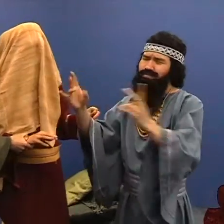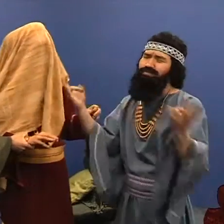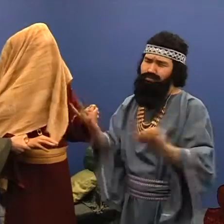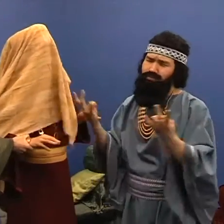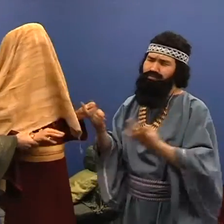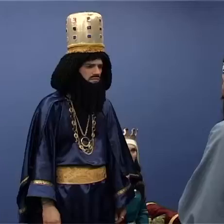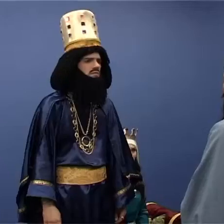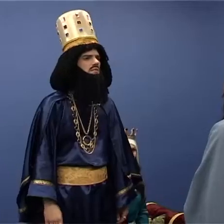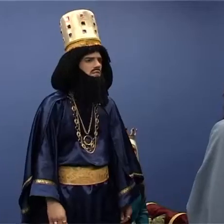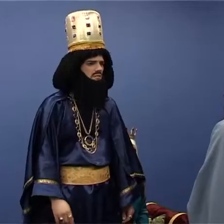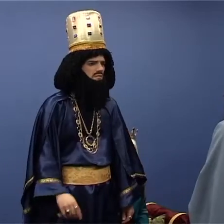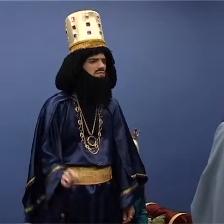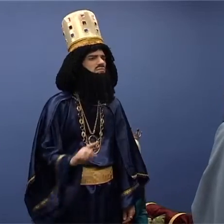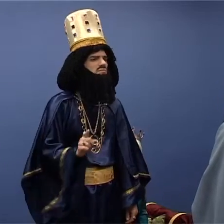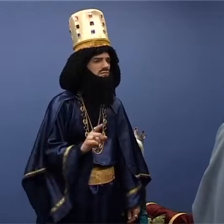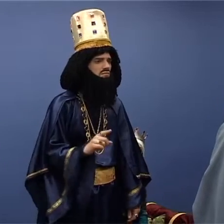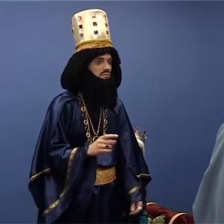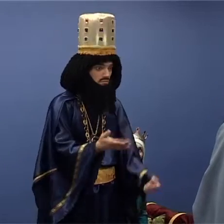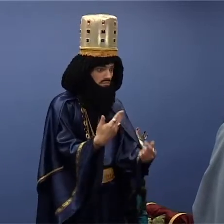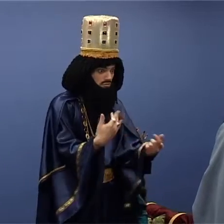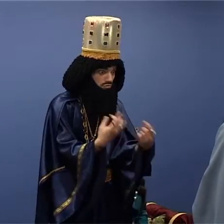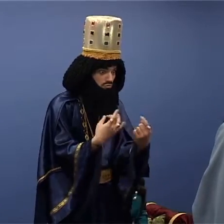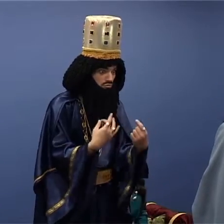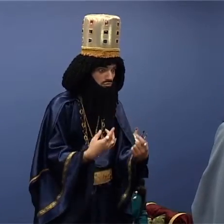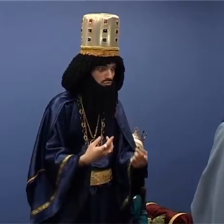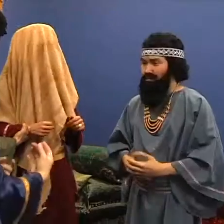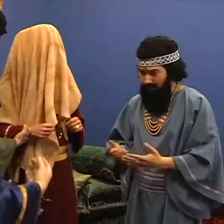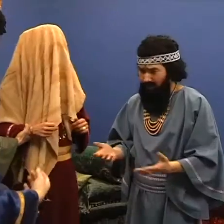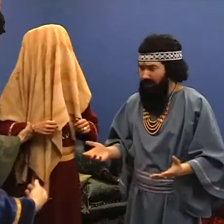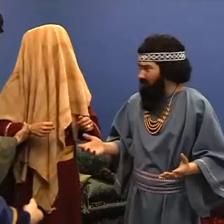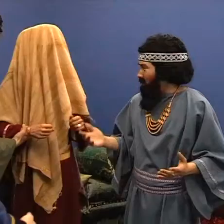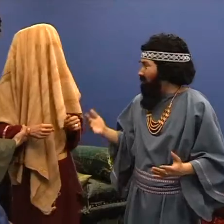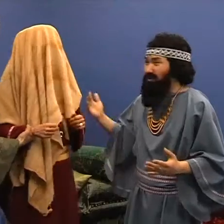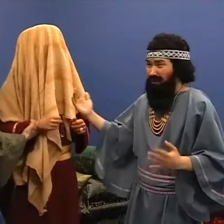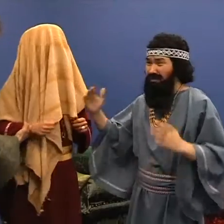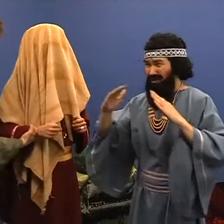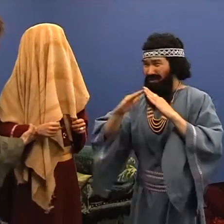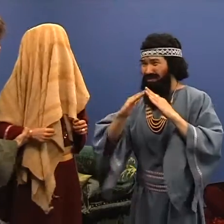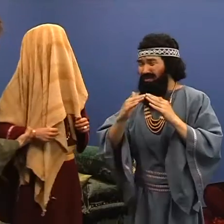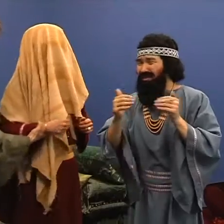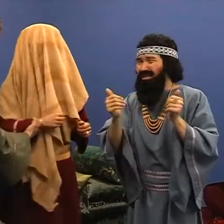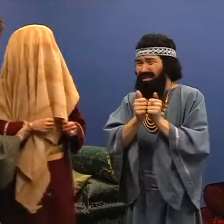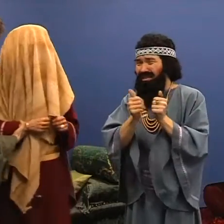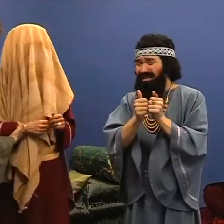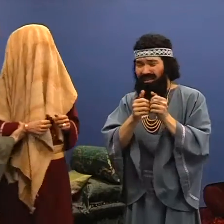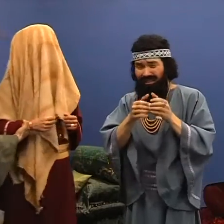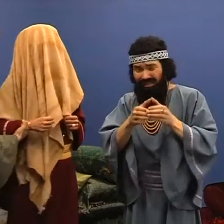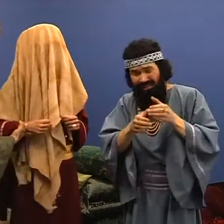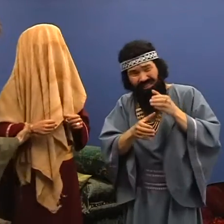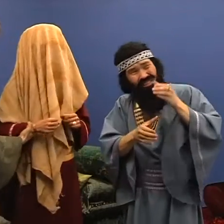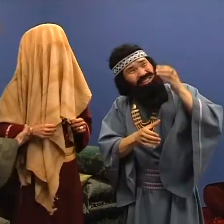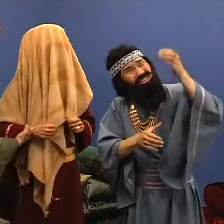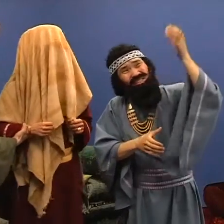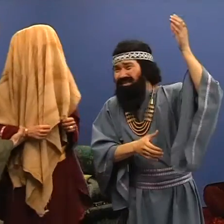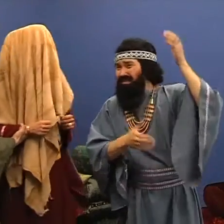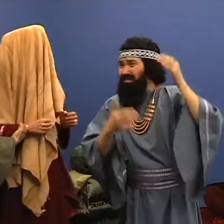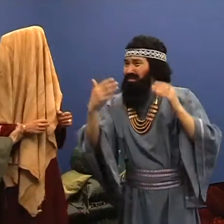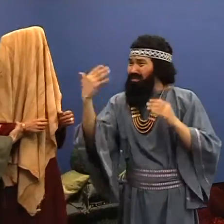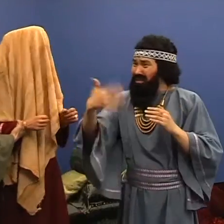Харбона, один из царских придворных, сказал: «У дома Амана стоит столб высотой в 50 локтей.